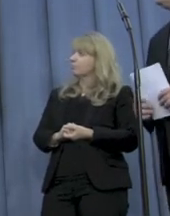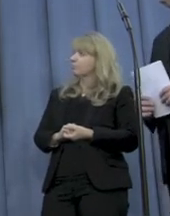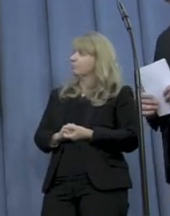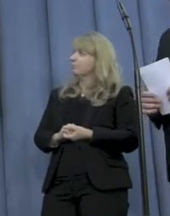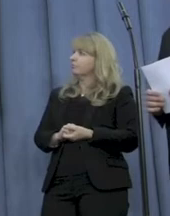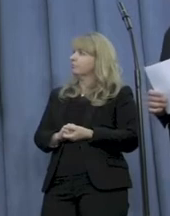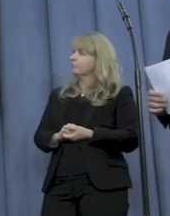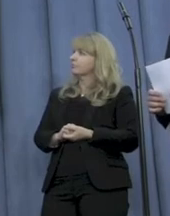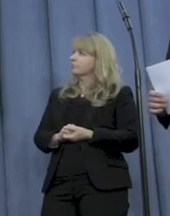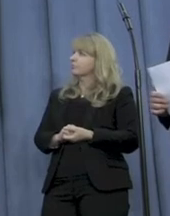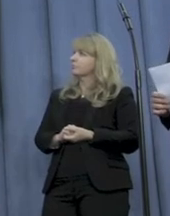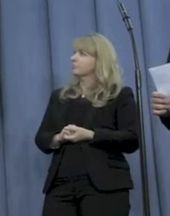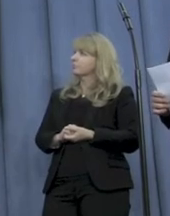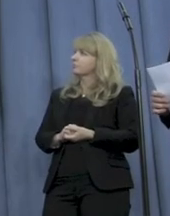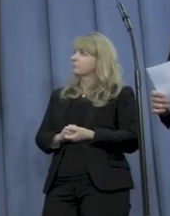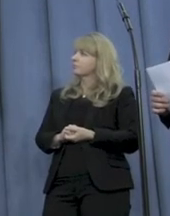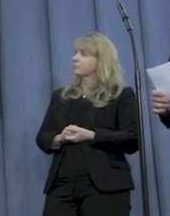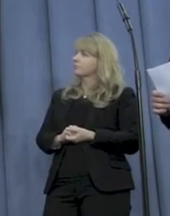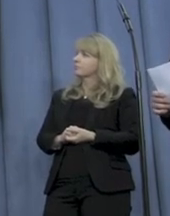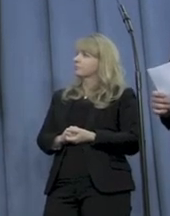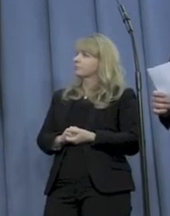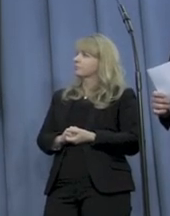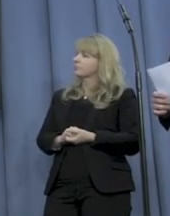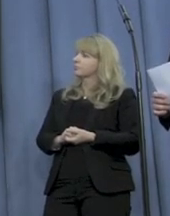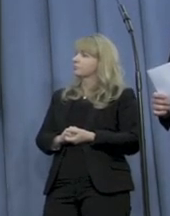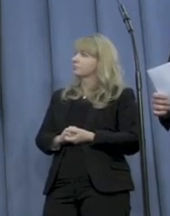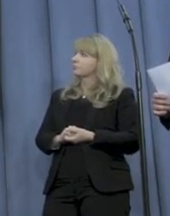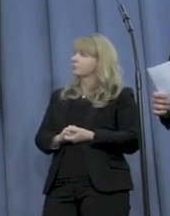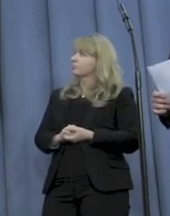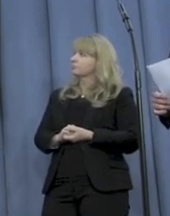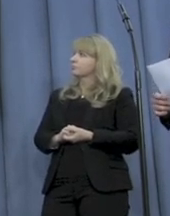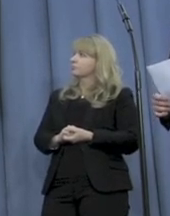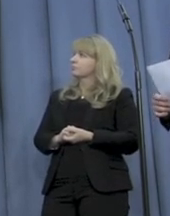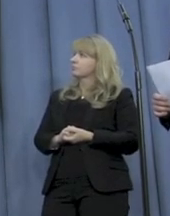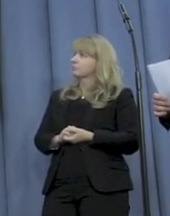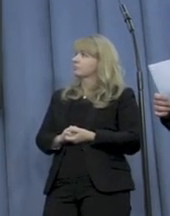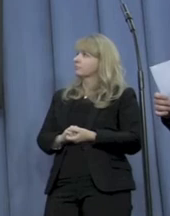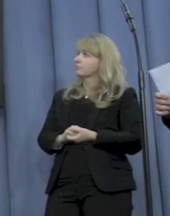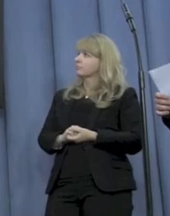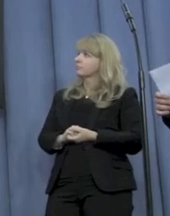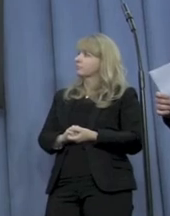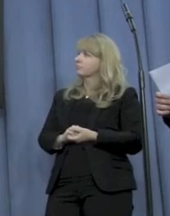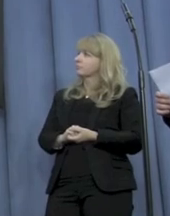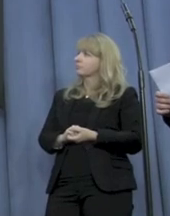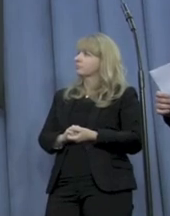Say I'm a man of the world. I've flown across